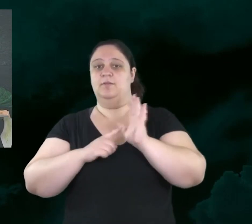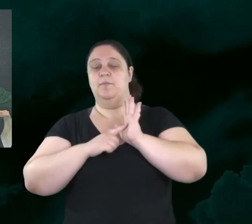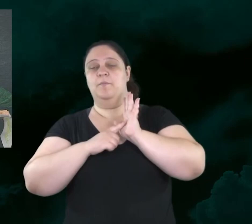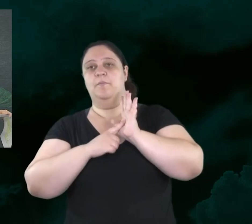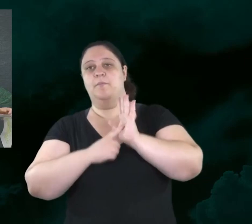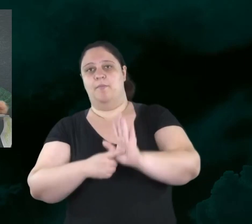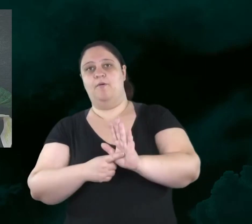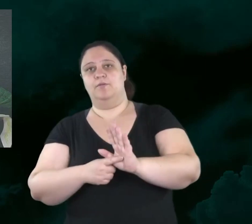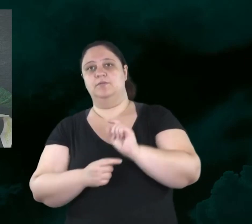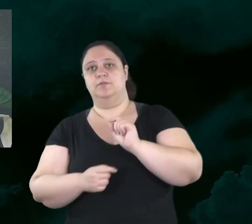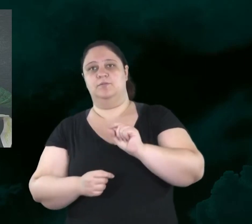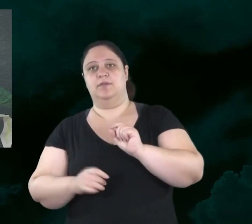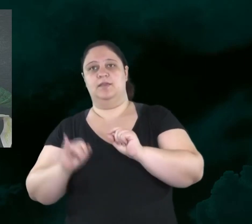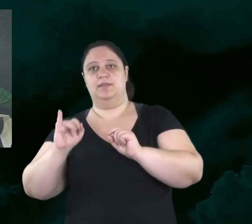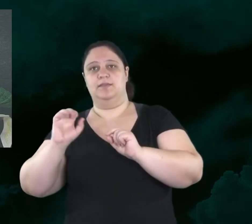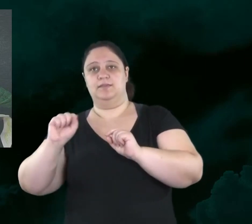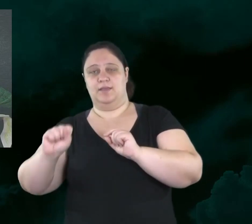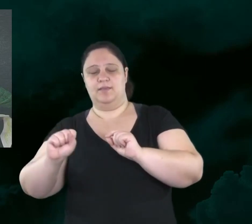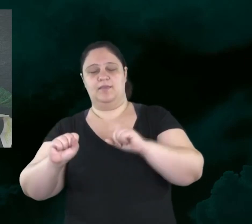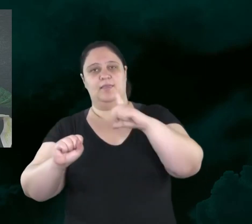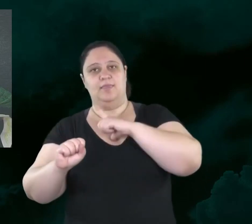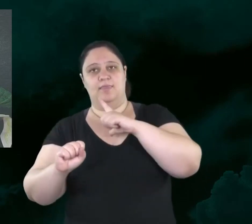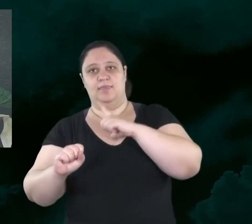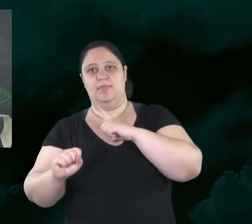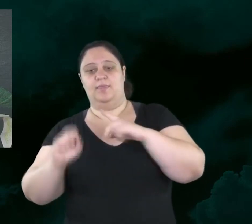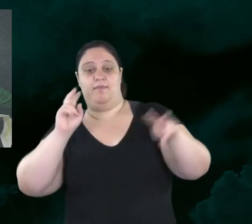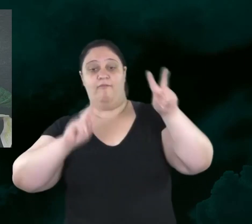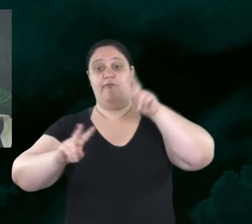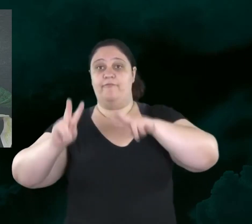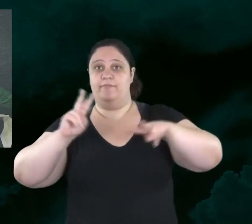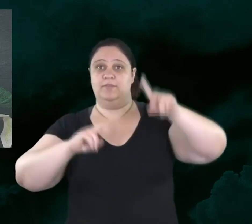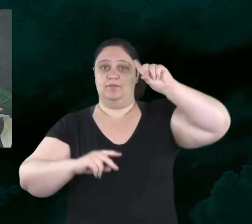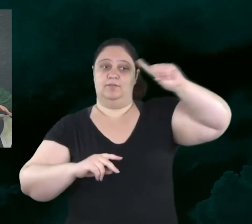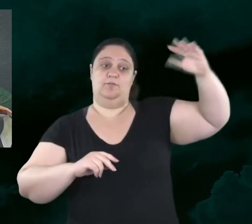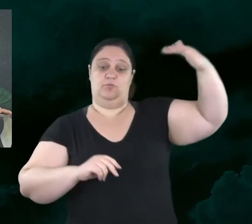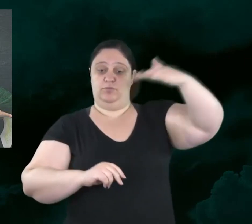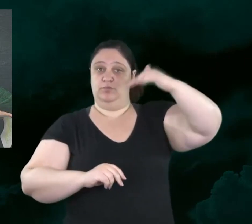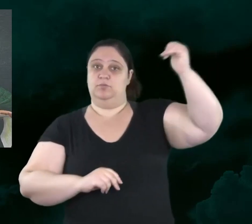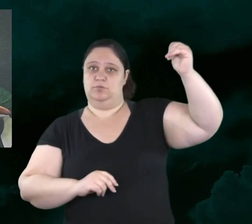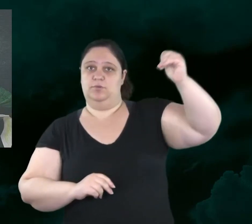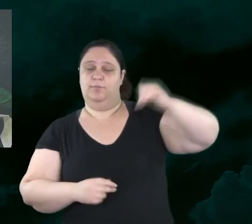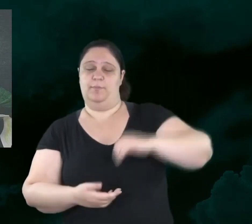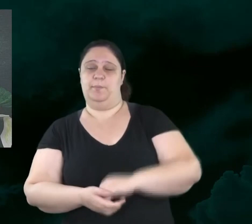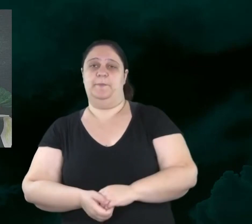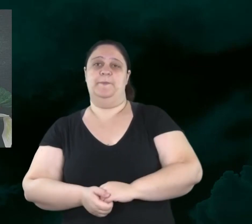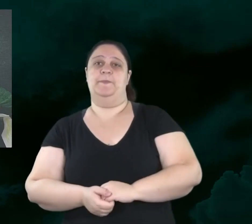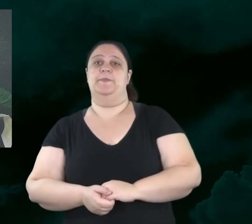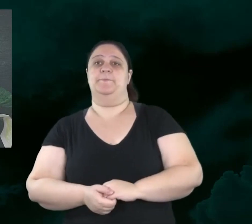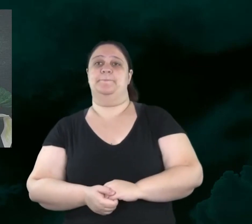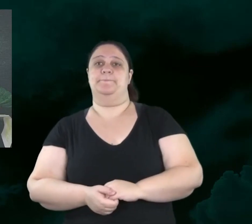para Isaías e o seu chamamento, como diz aqui, né, nossa versão,